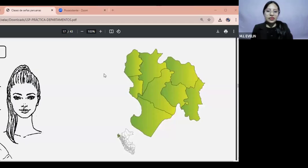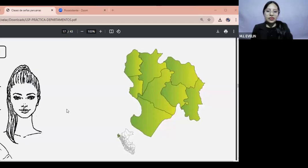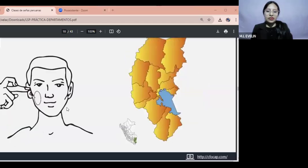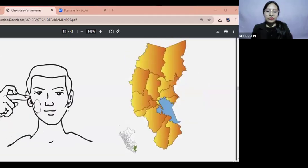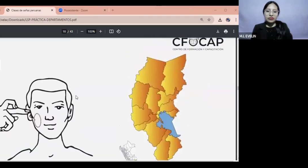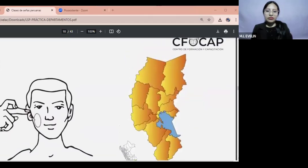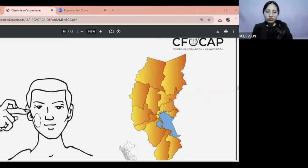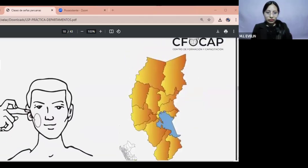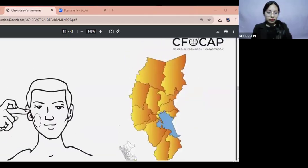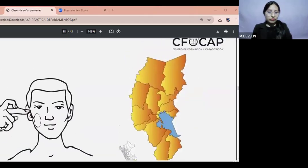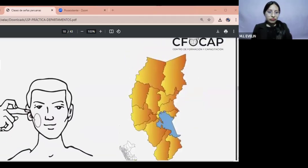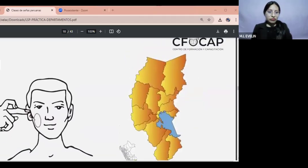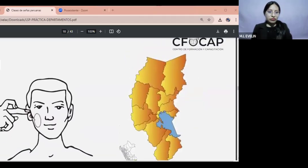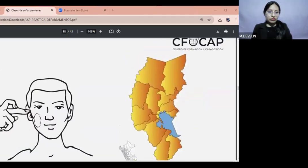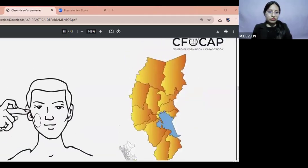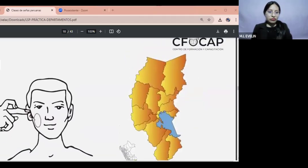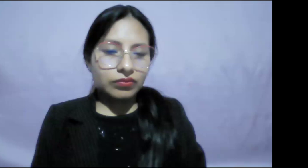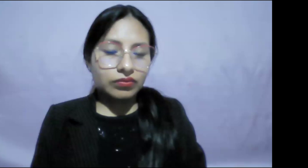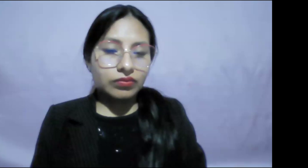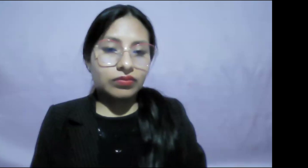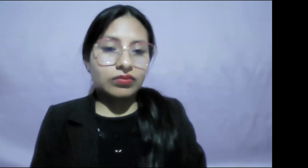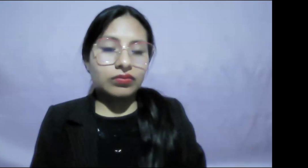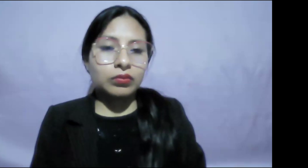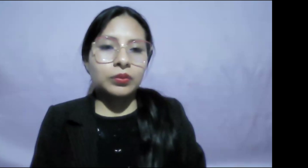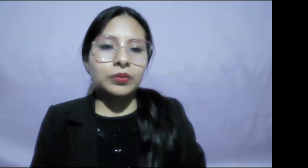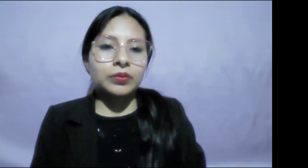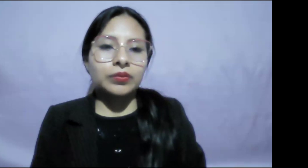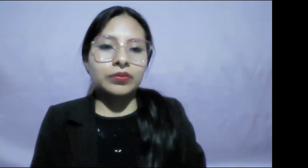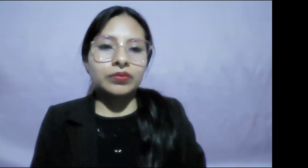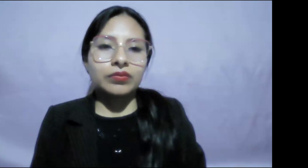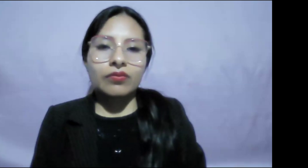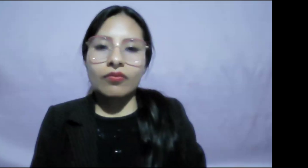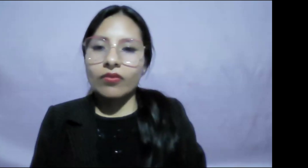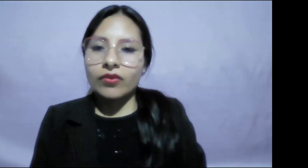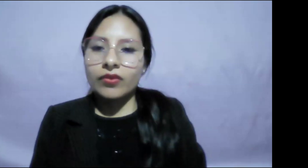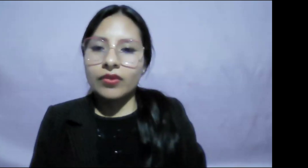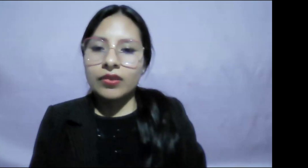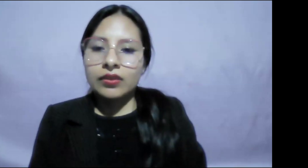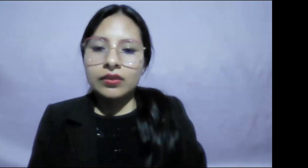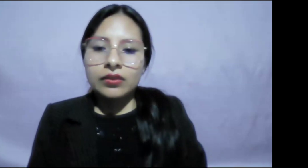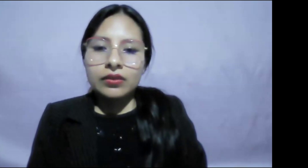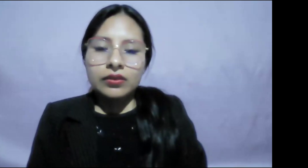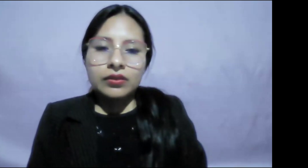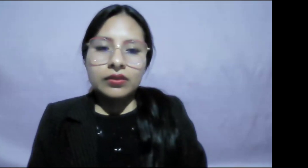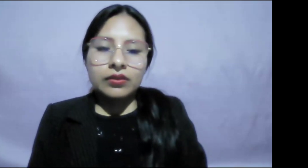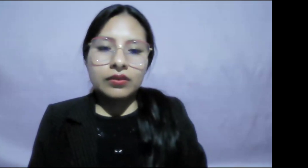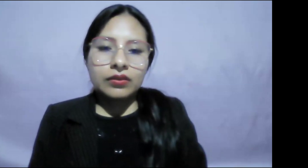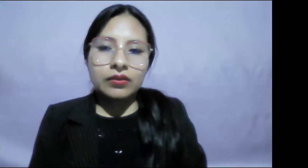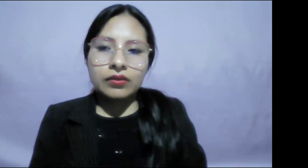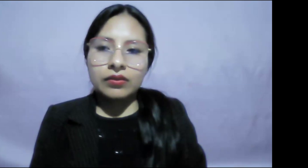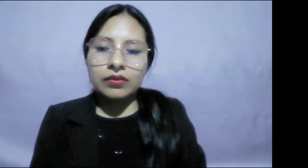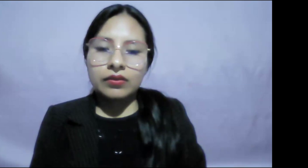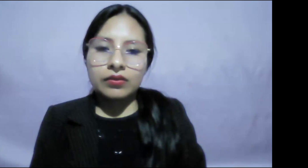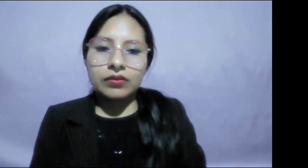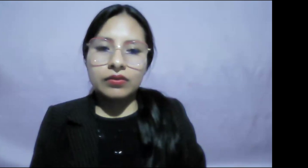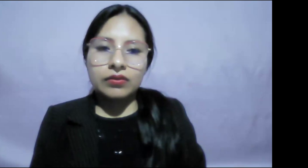con puno con puno a ver muy bien que el hielo Graciela